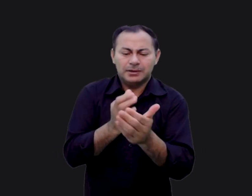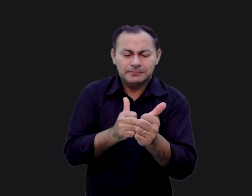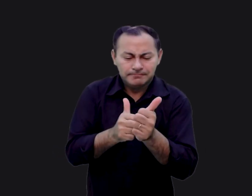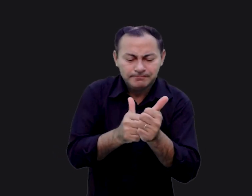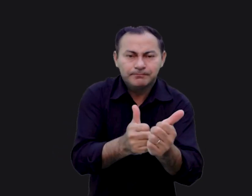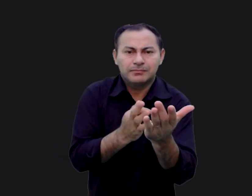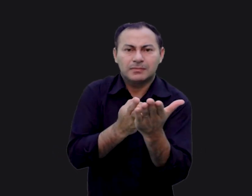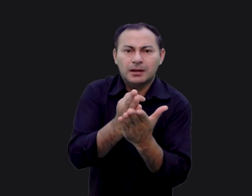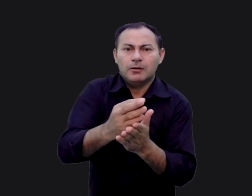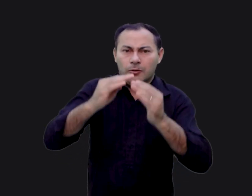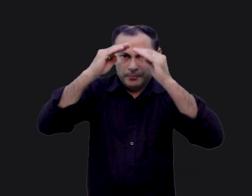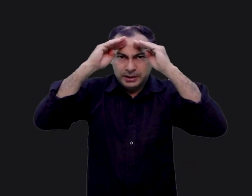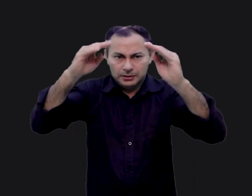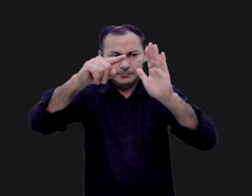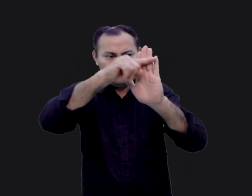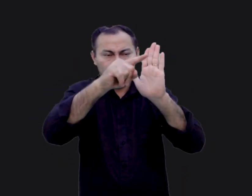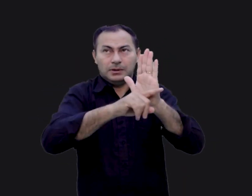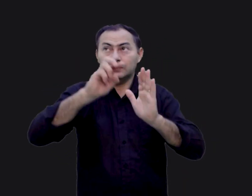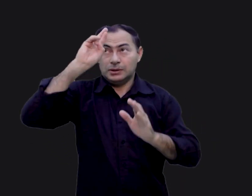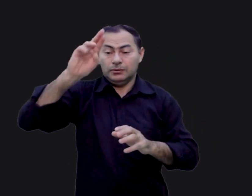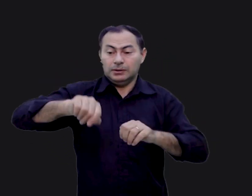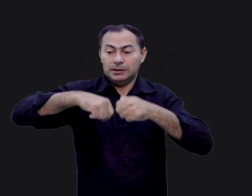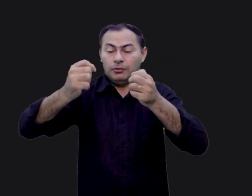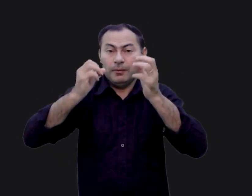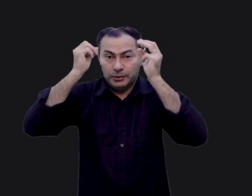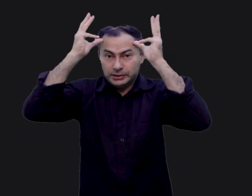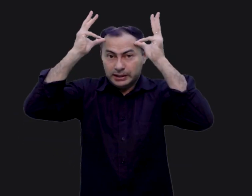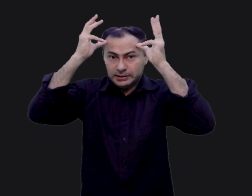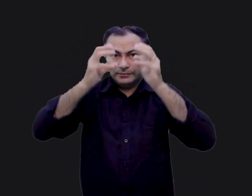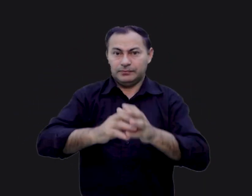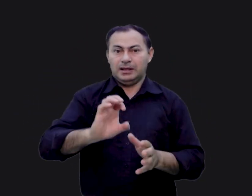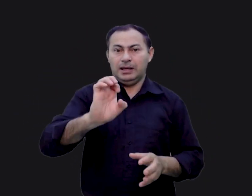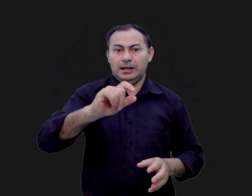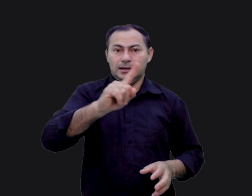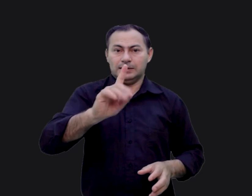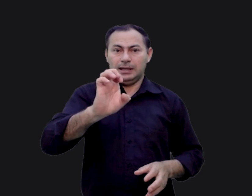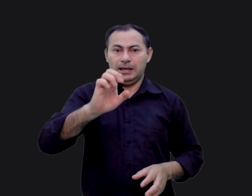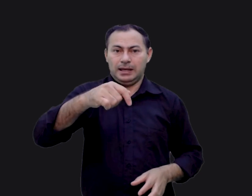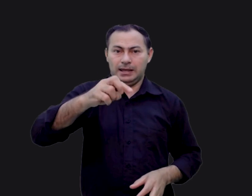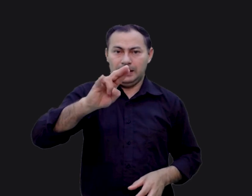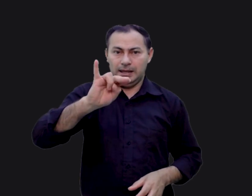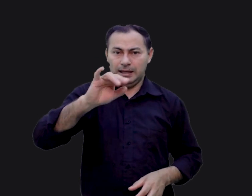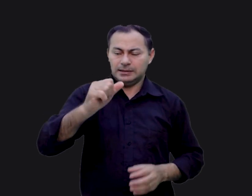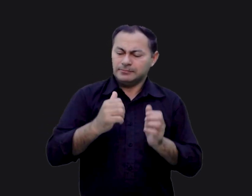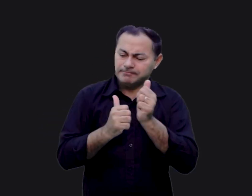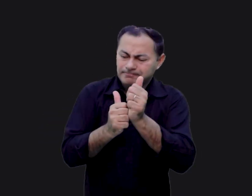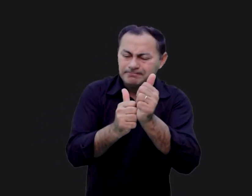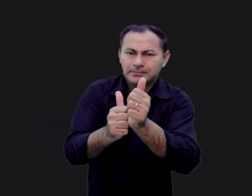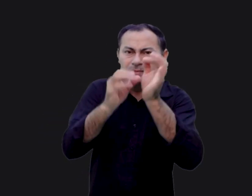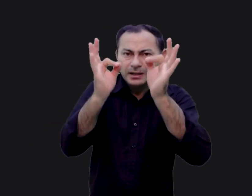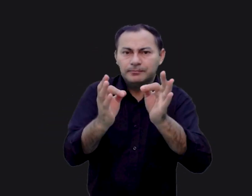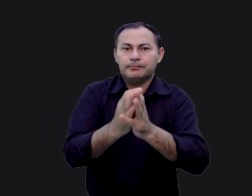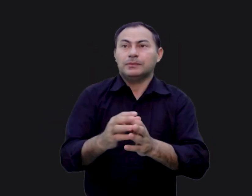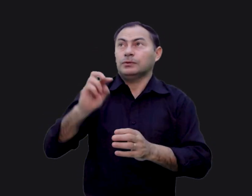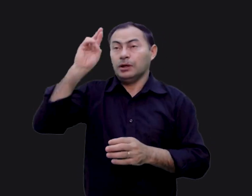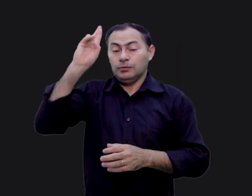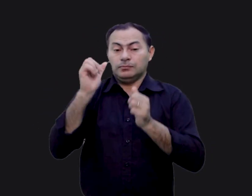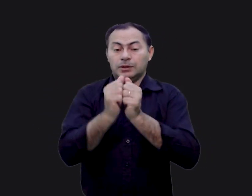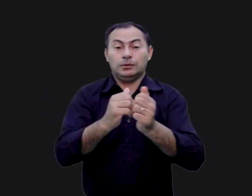segui-lo, obedeceu aos mandamentos que o Senhor tinha dado a Moisés. E o Senhor estava com ele, era bem-sucedido em